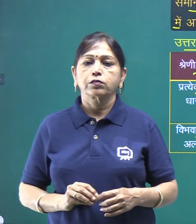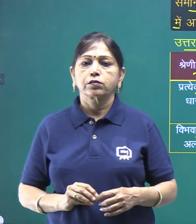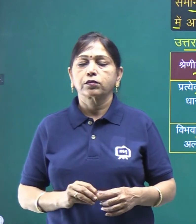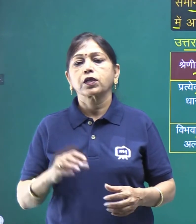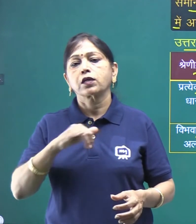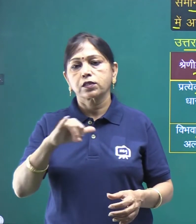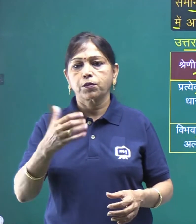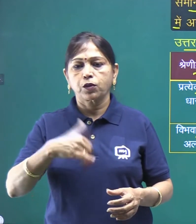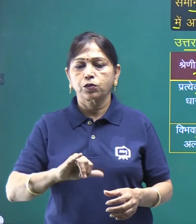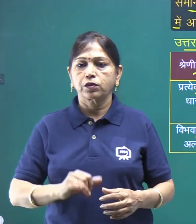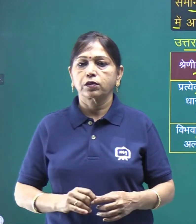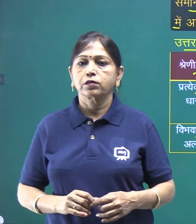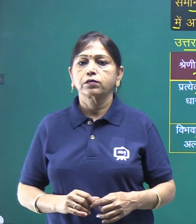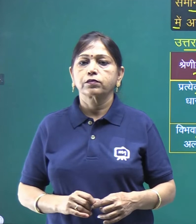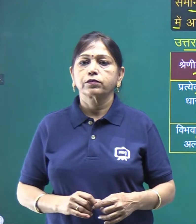समान होता है।